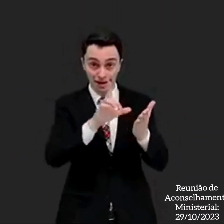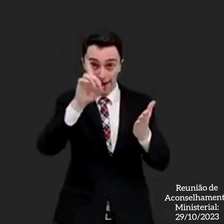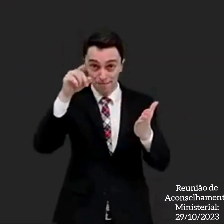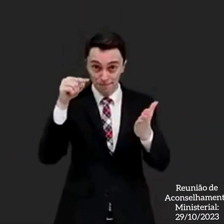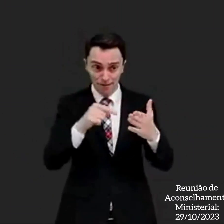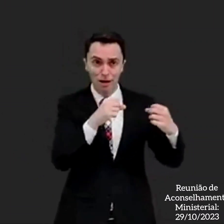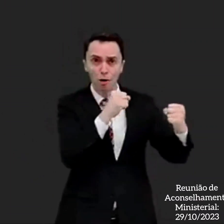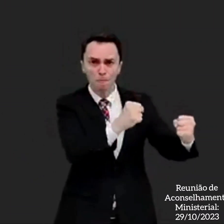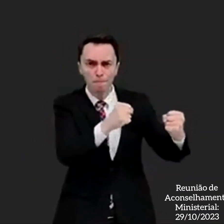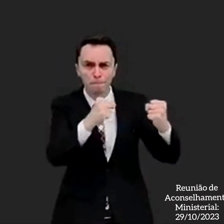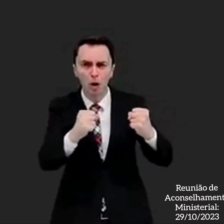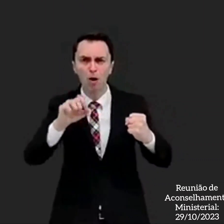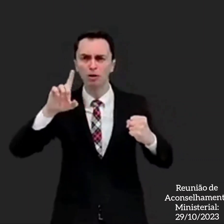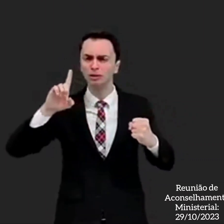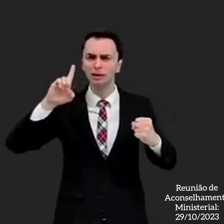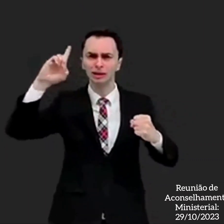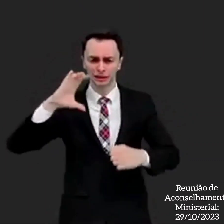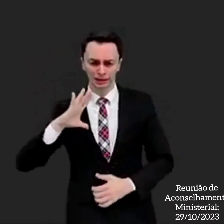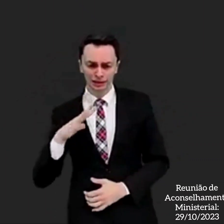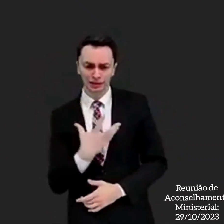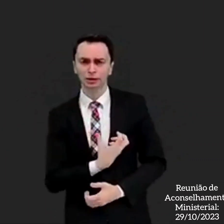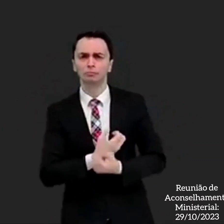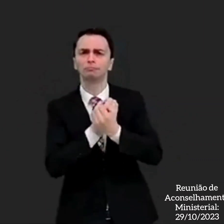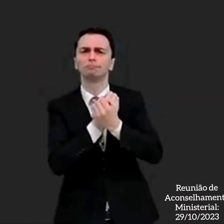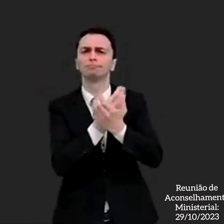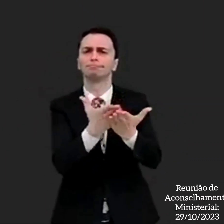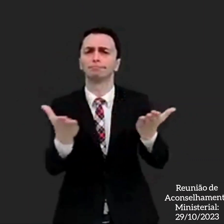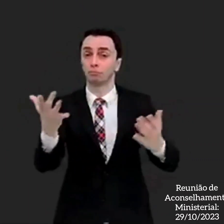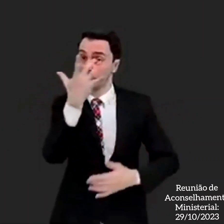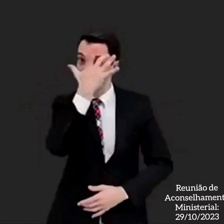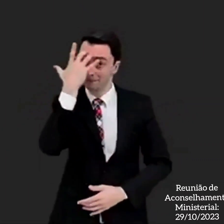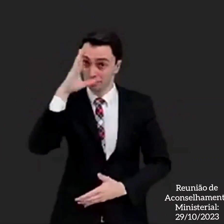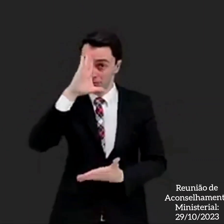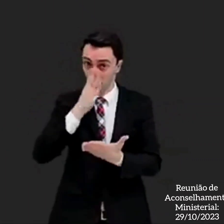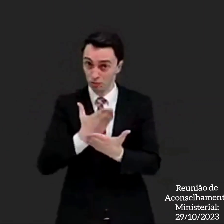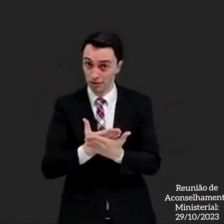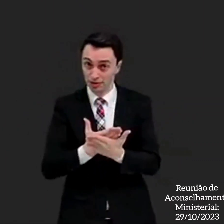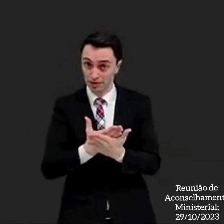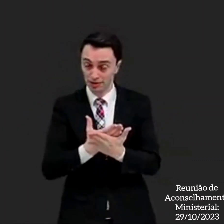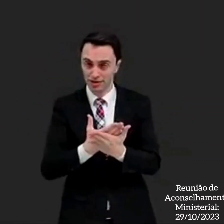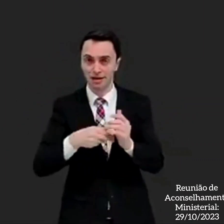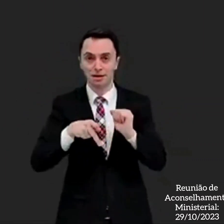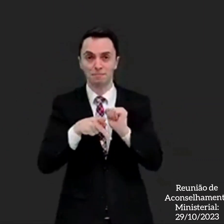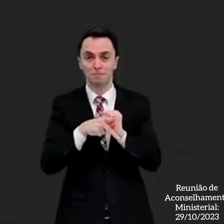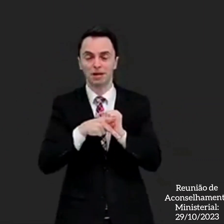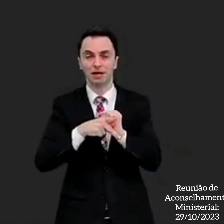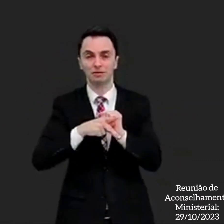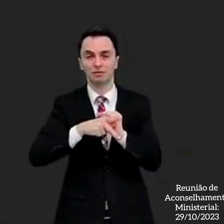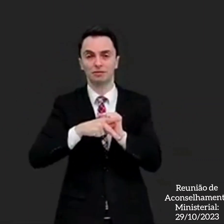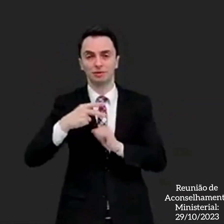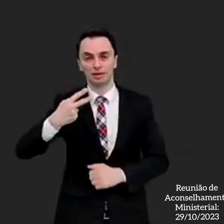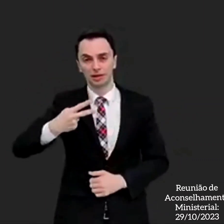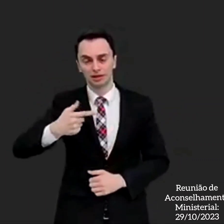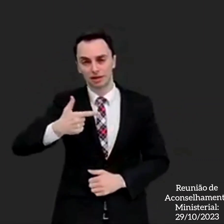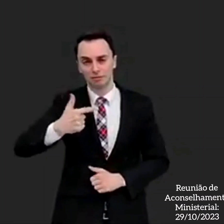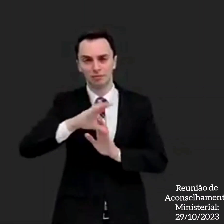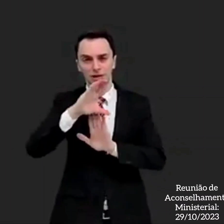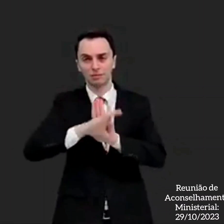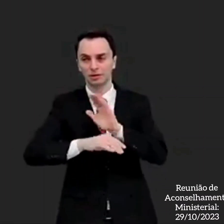Deus para a salvação de todo aquele que crê. Segundo Pedro 1:21, segundo